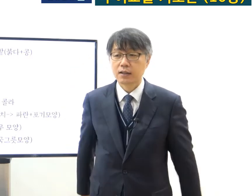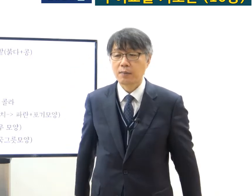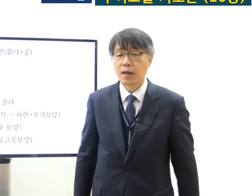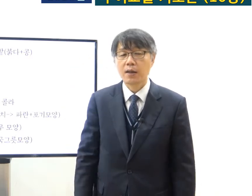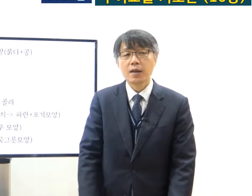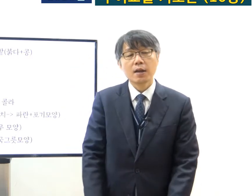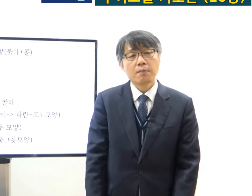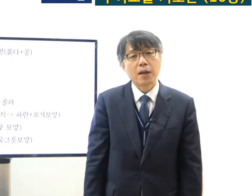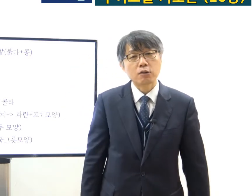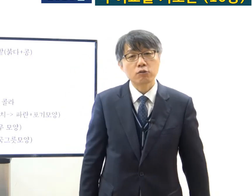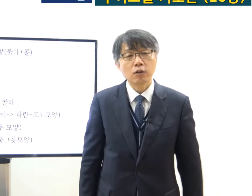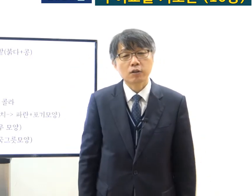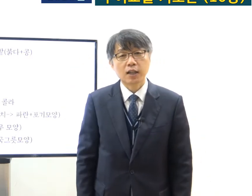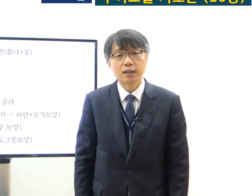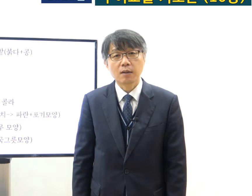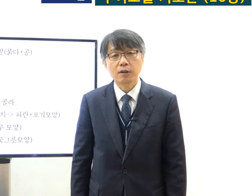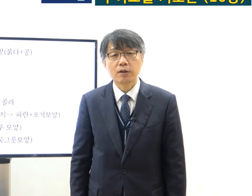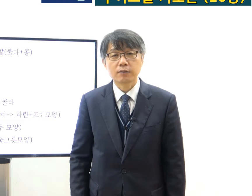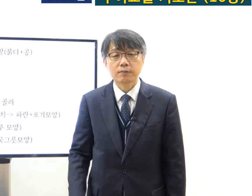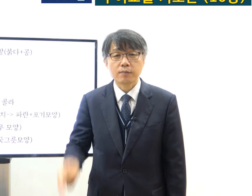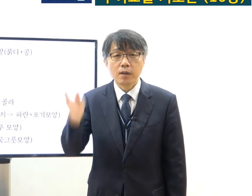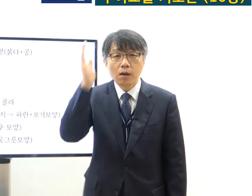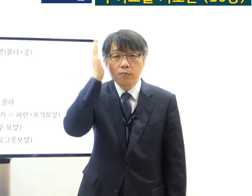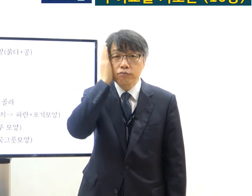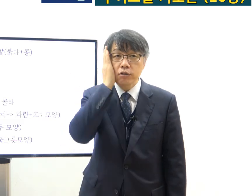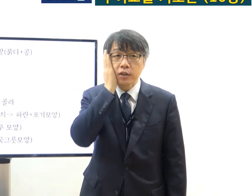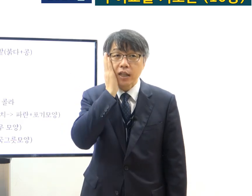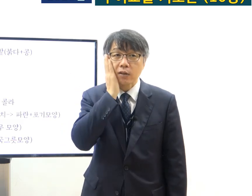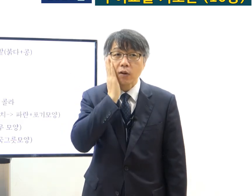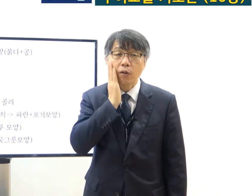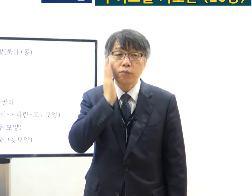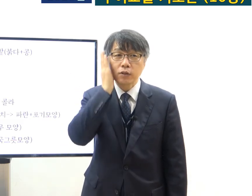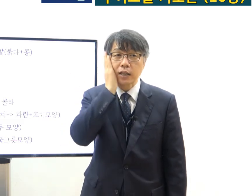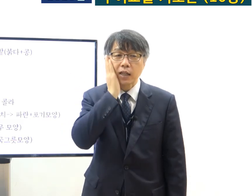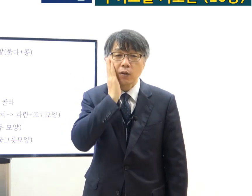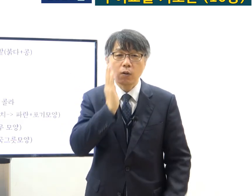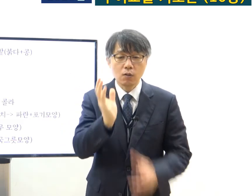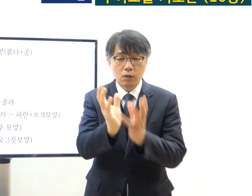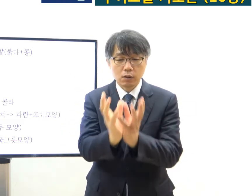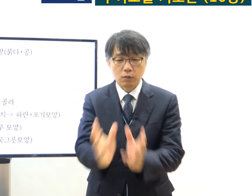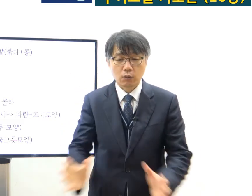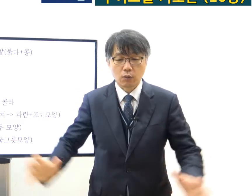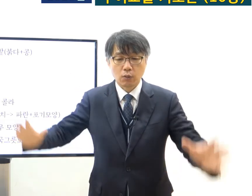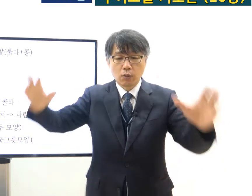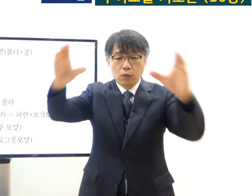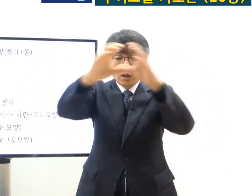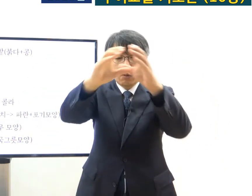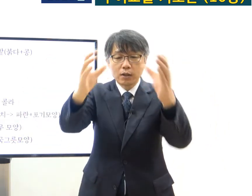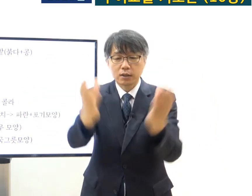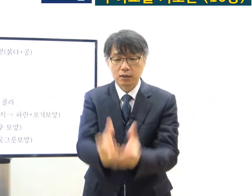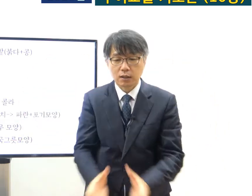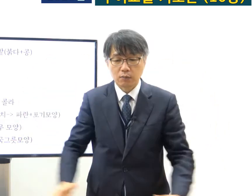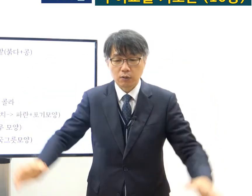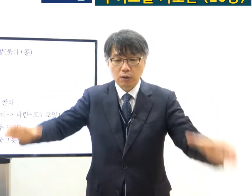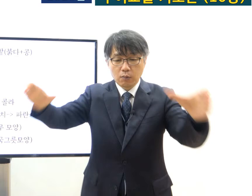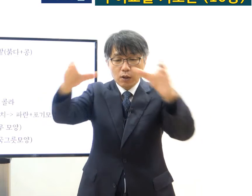다음에 배추는 어떻게 하냐면 푸른색이고요. 푸른색이고 이렇게 모아지는 거잖아요. 이렇게